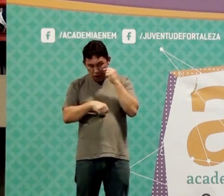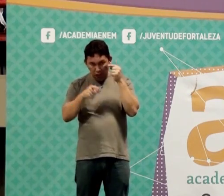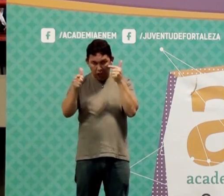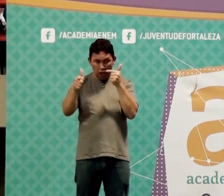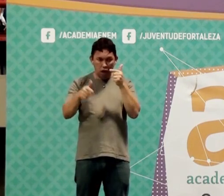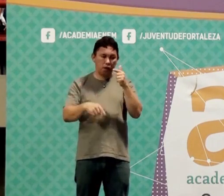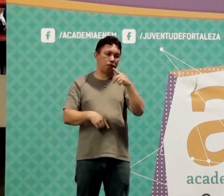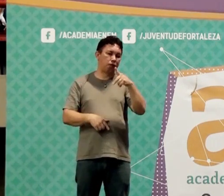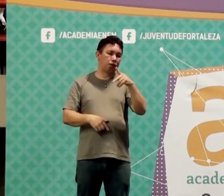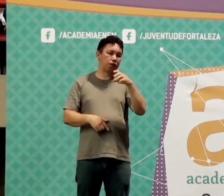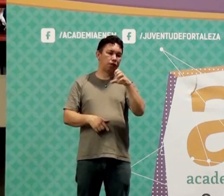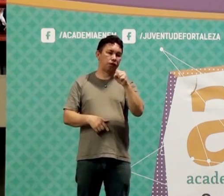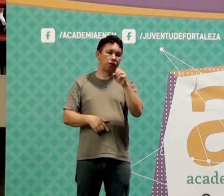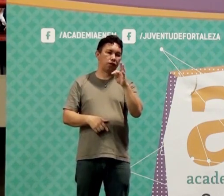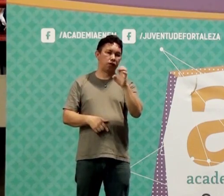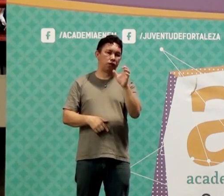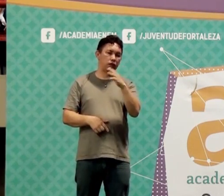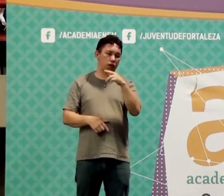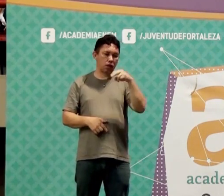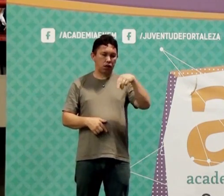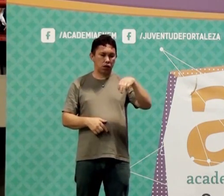ó.